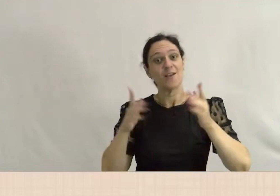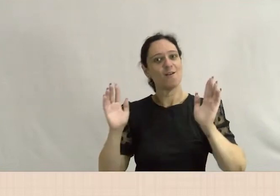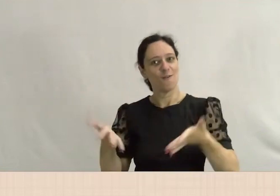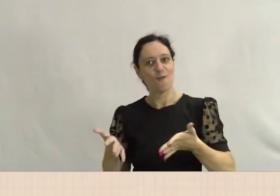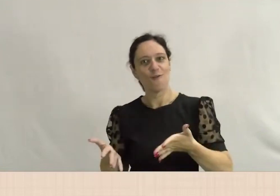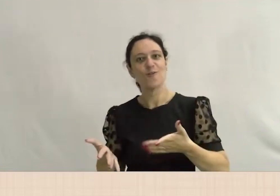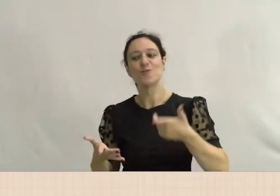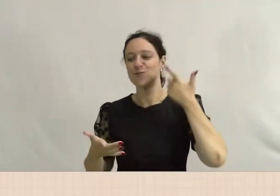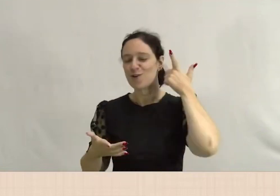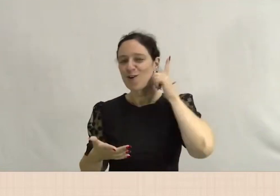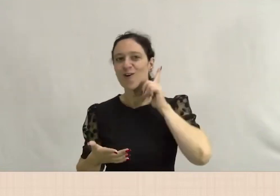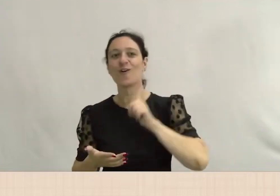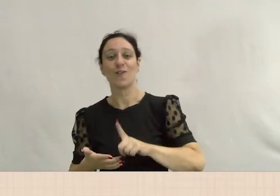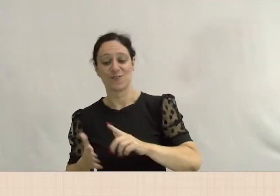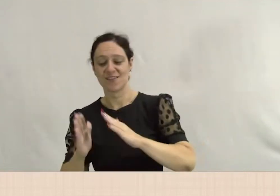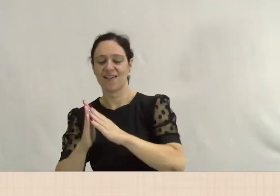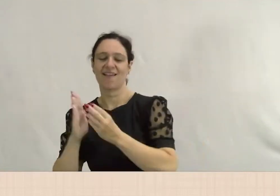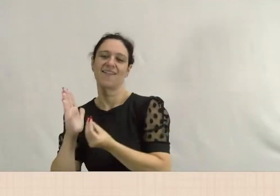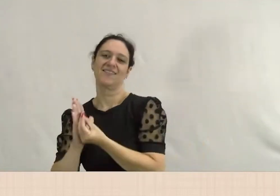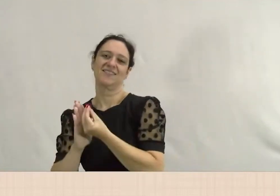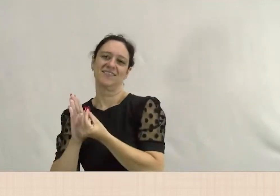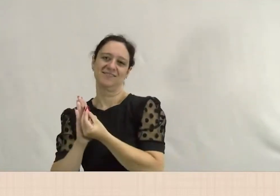no paraíso de Deus, que é a igreja.